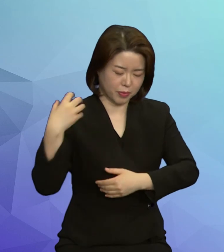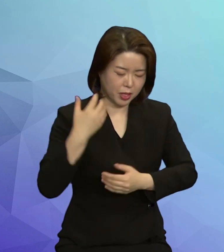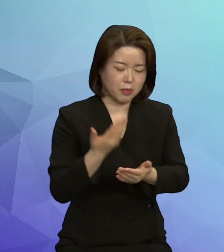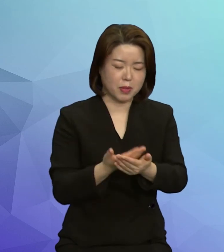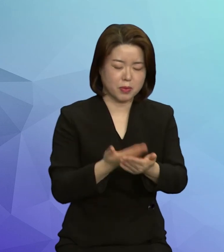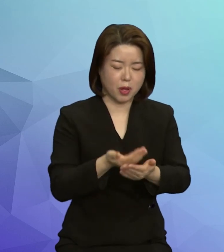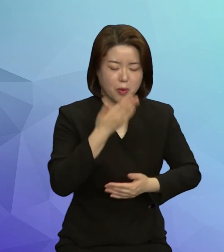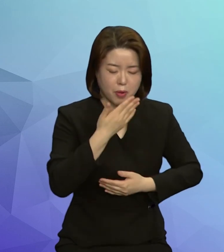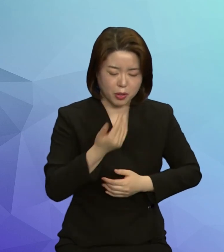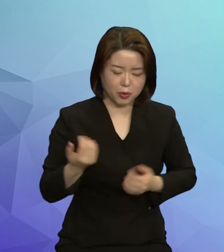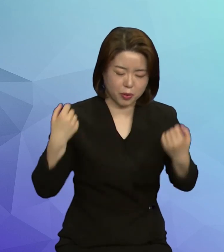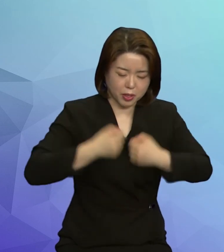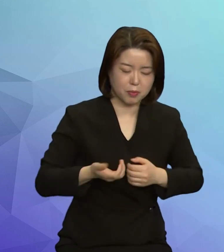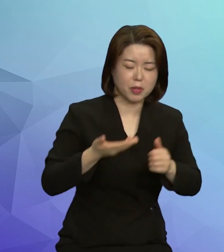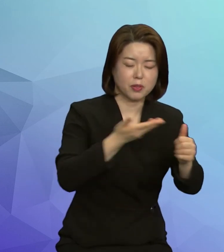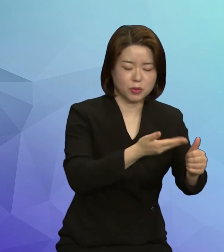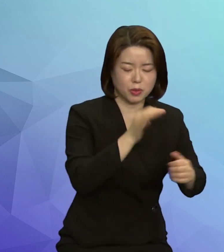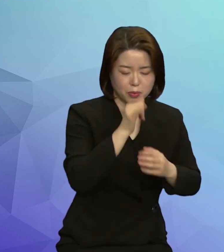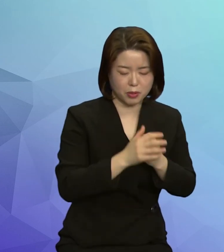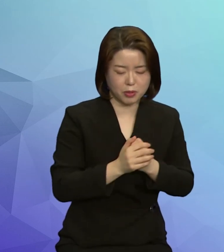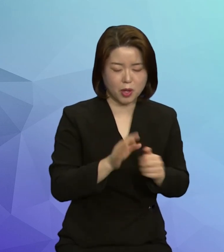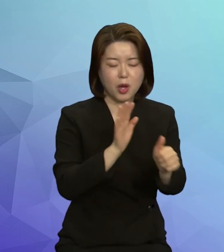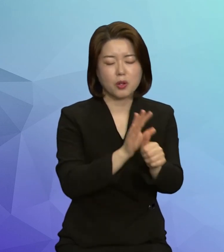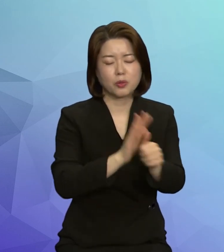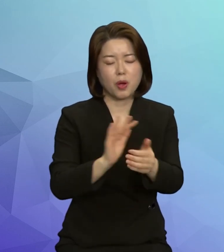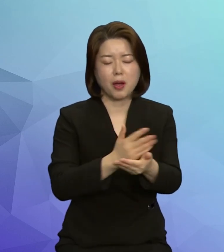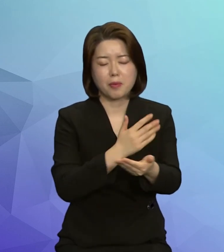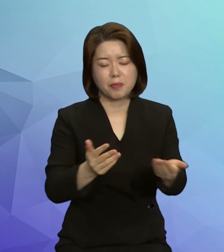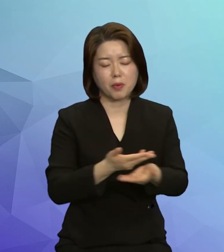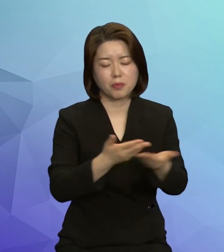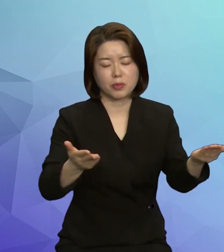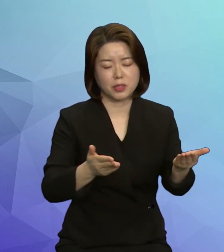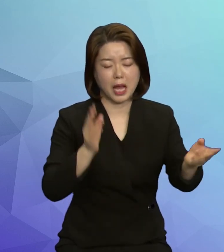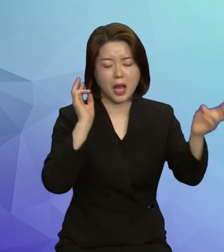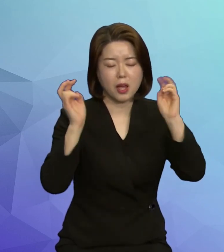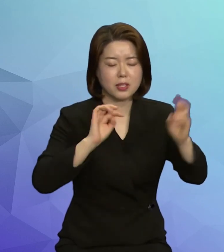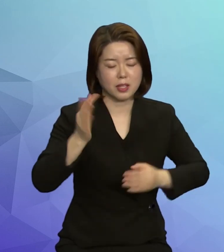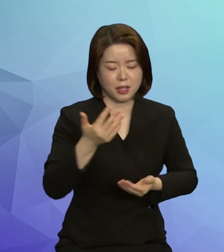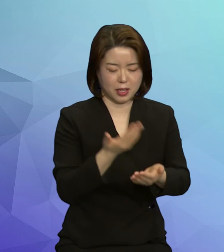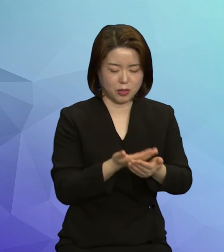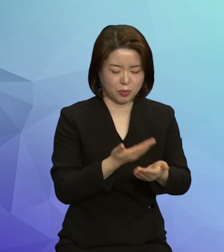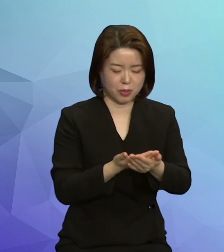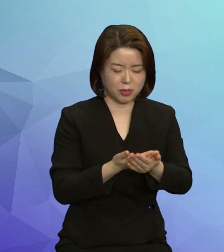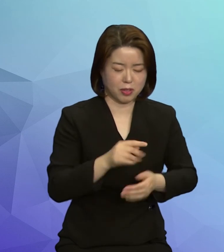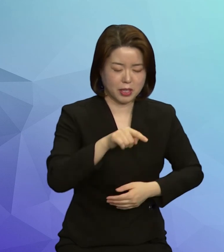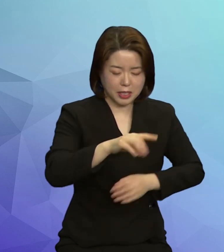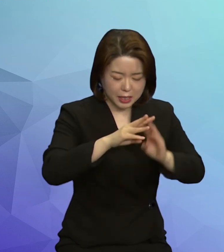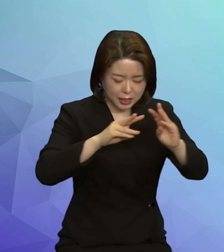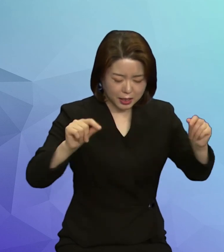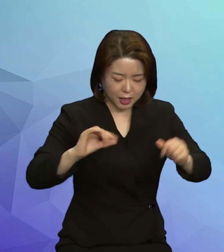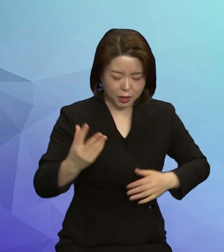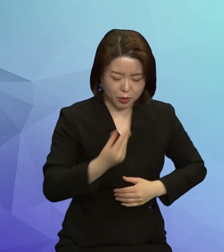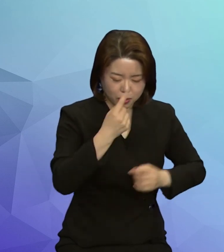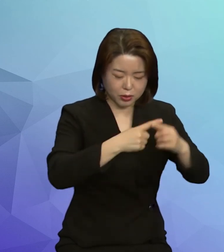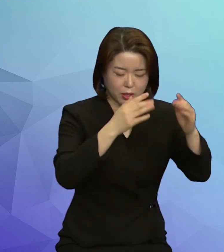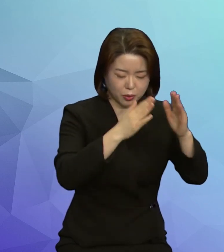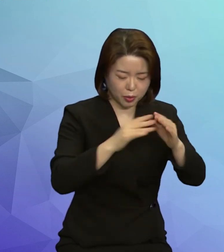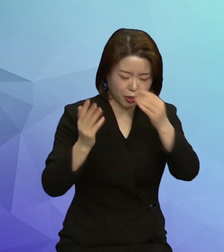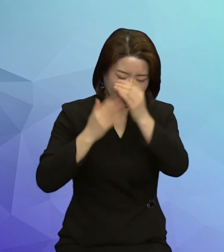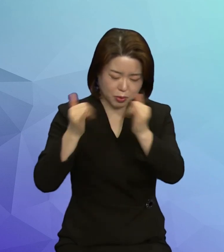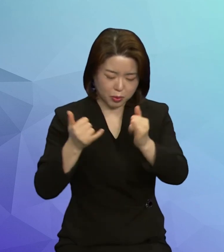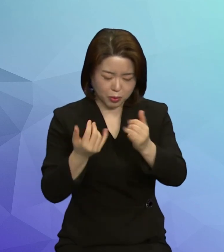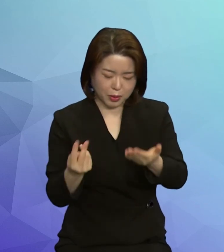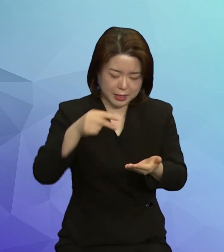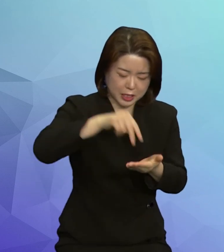책임지소서. 먹이고 입히시고 그리고 도와주고 베풀고 살게 하옵소서. 이 땅에 거룩한